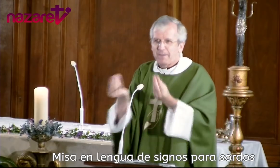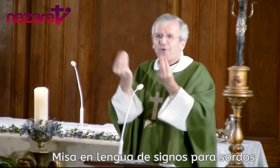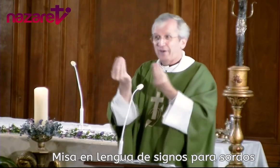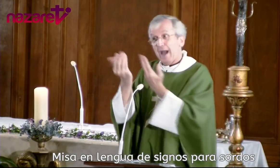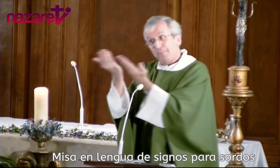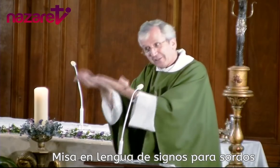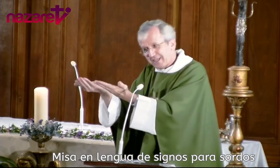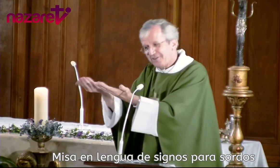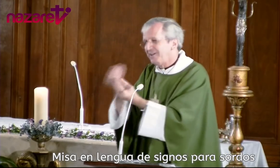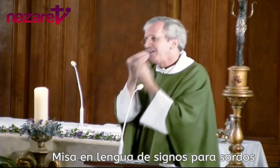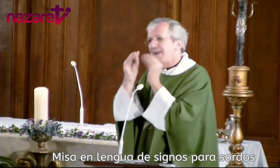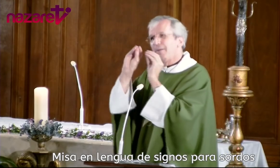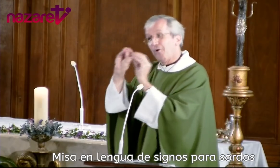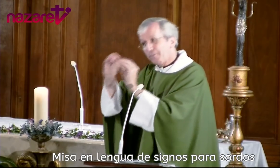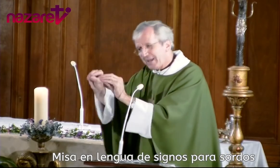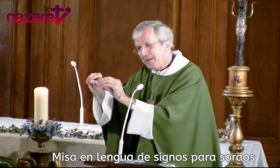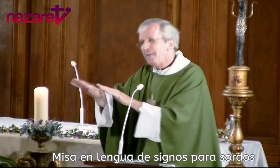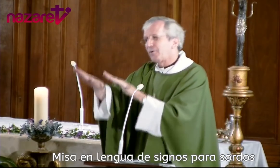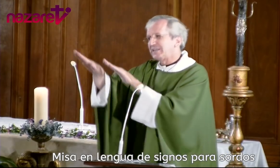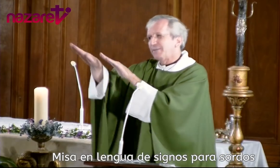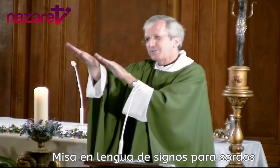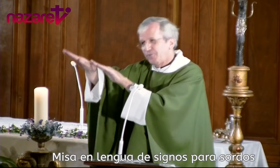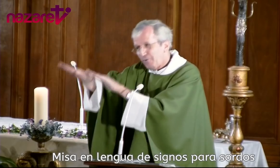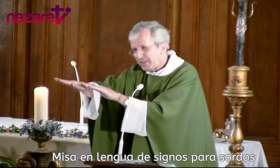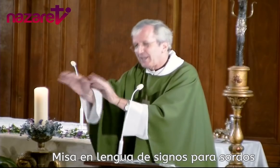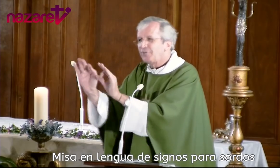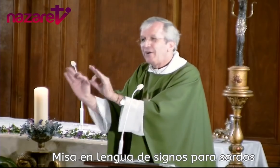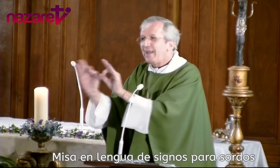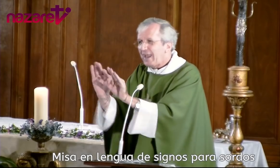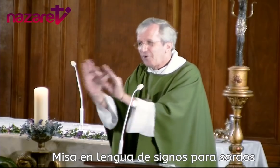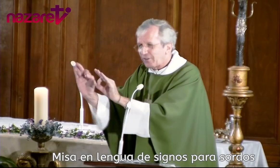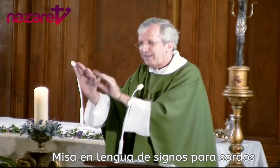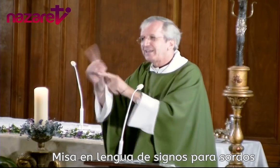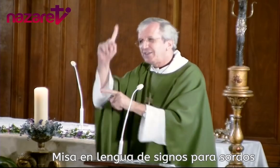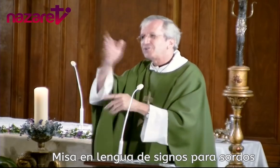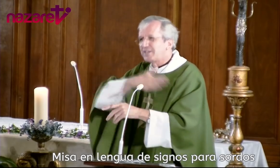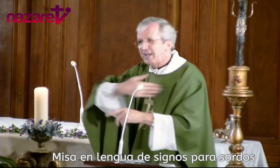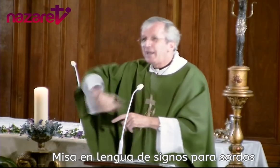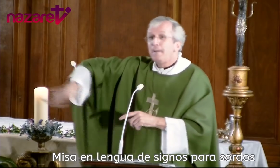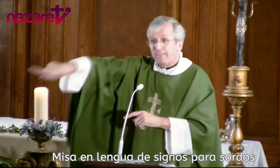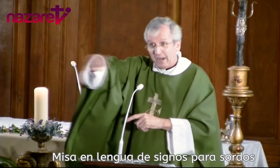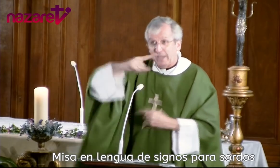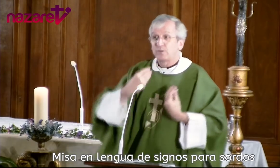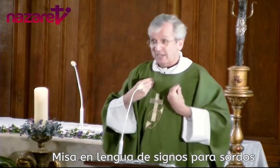mejor aportación, el mejor bien, porque estamos favoreciendo el orden que Dios quiere para que nuestras